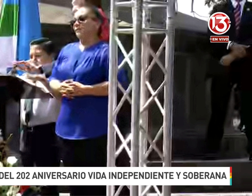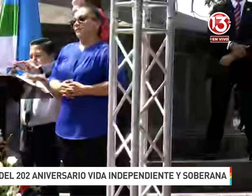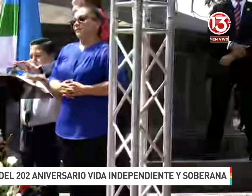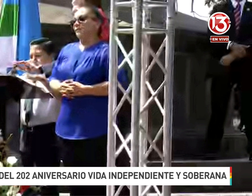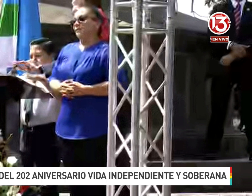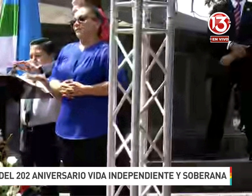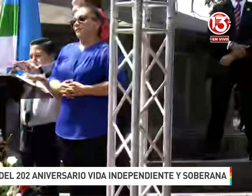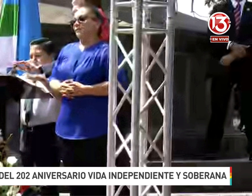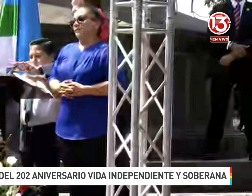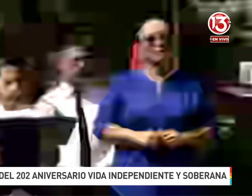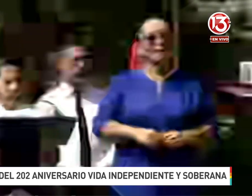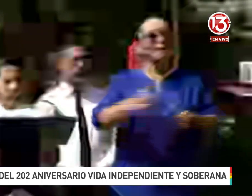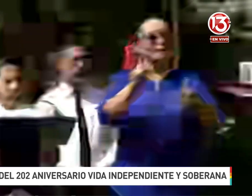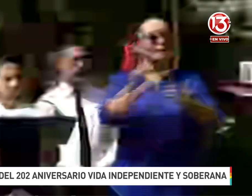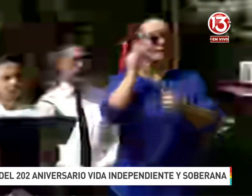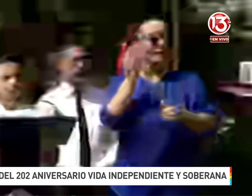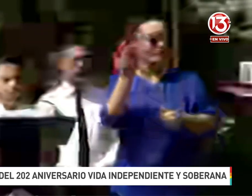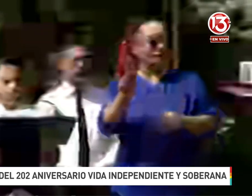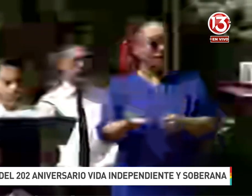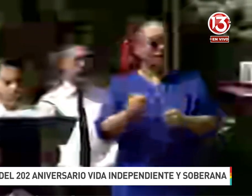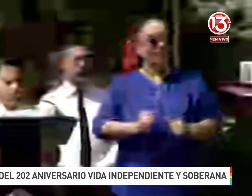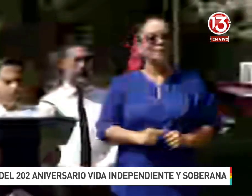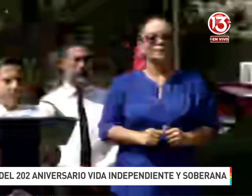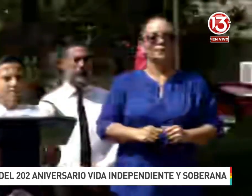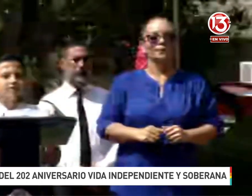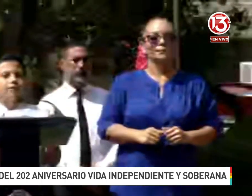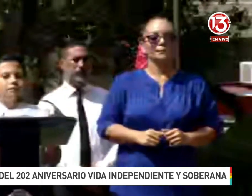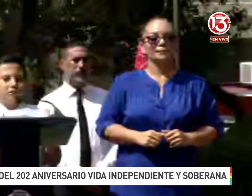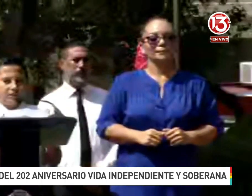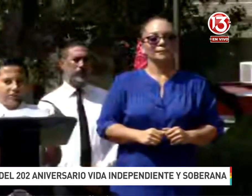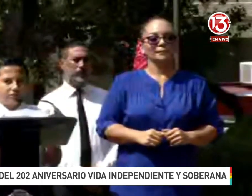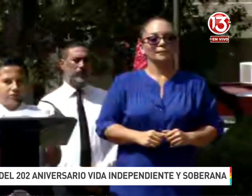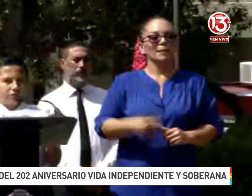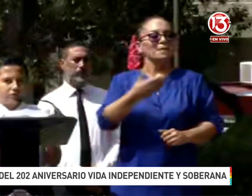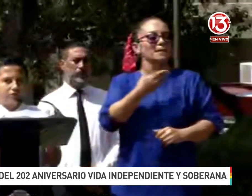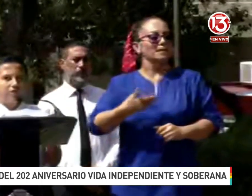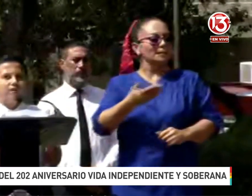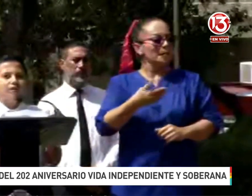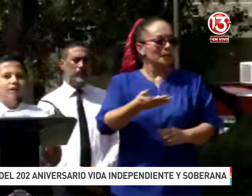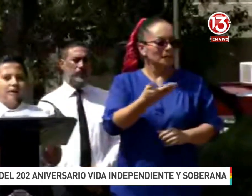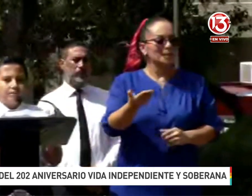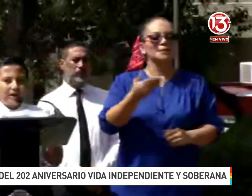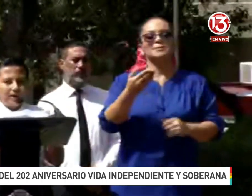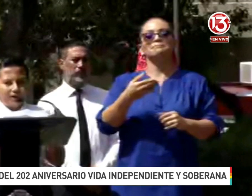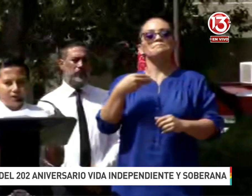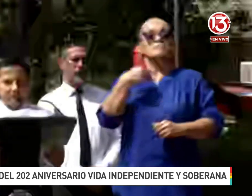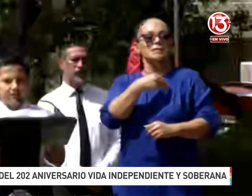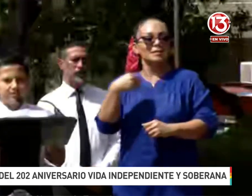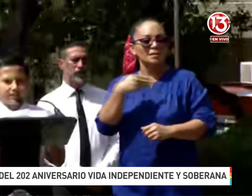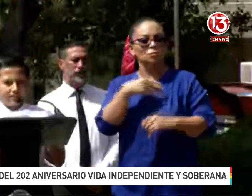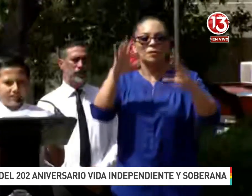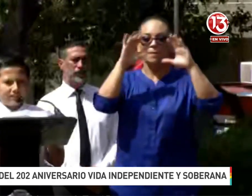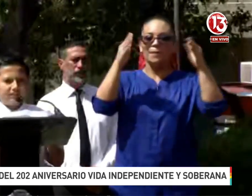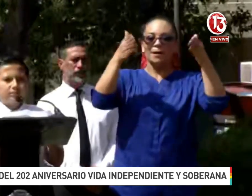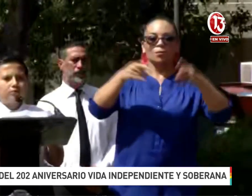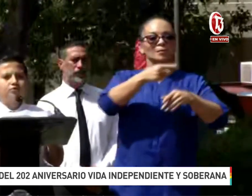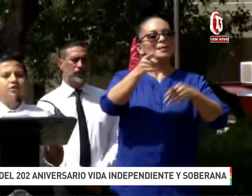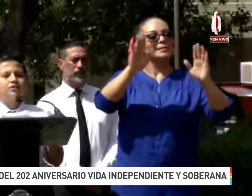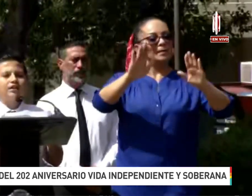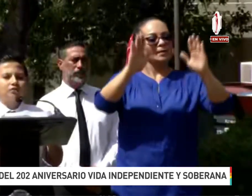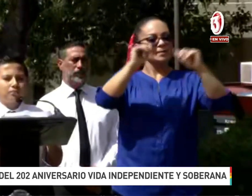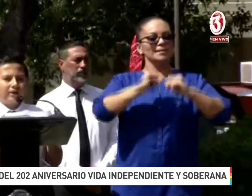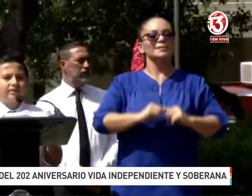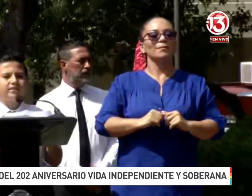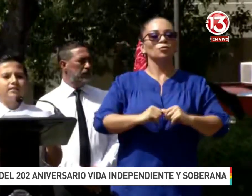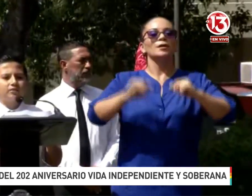Robles, primera dama, presidentes, ministros, embajadores excelentísimos